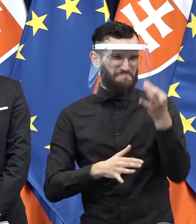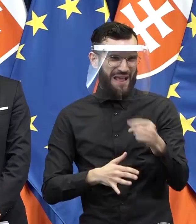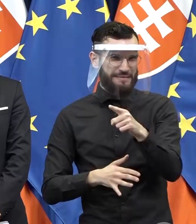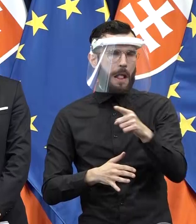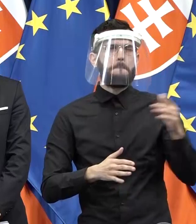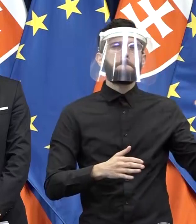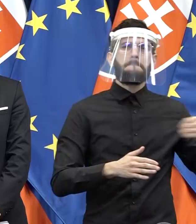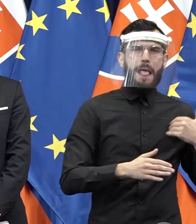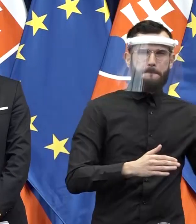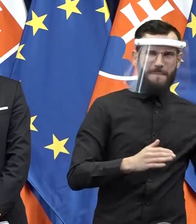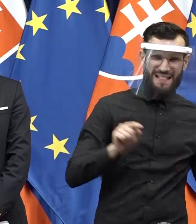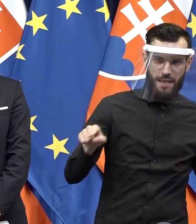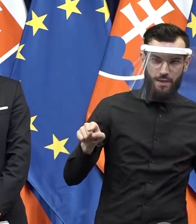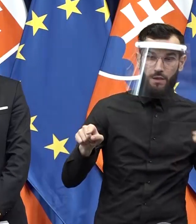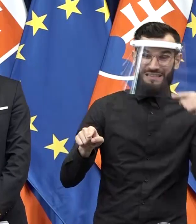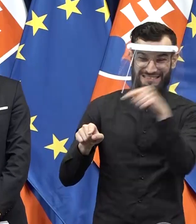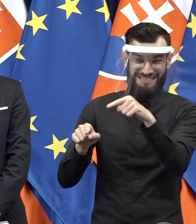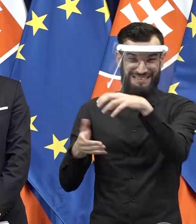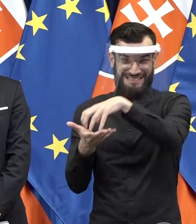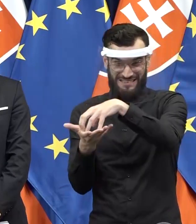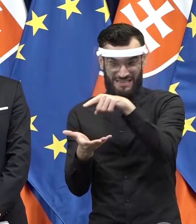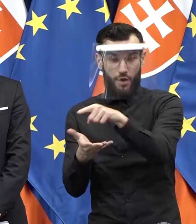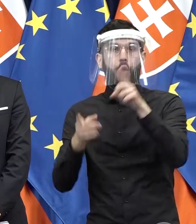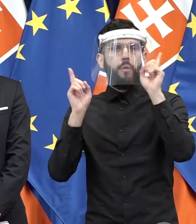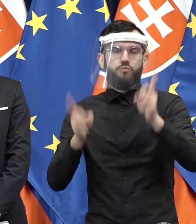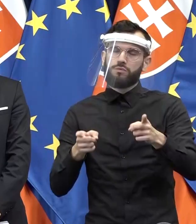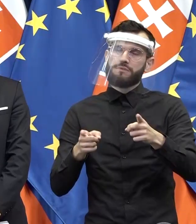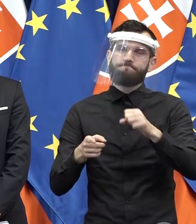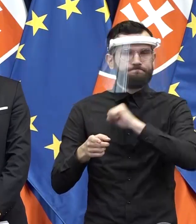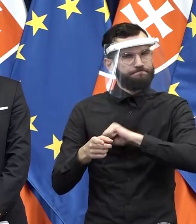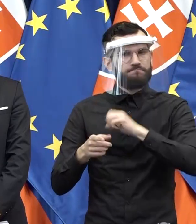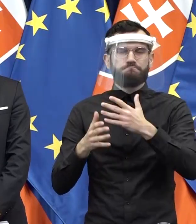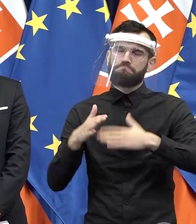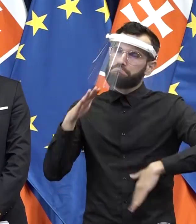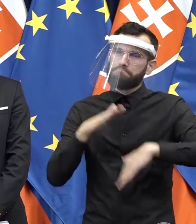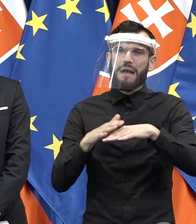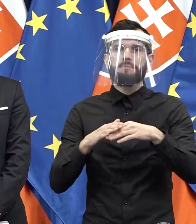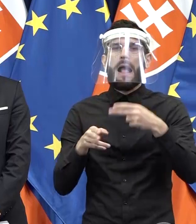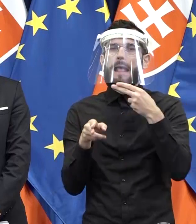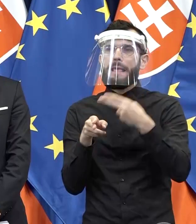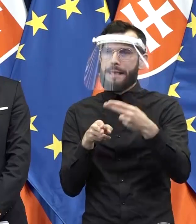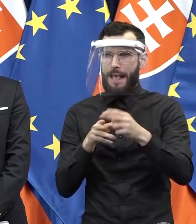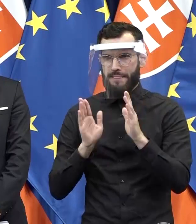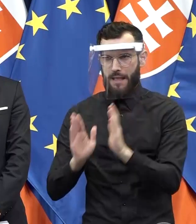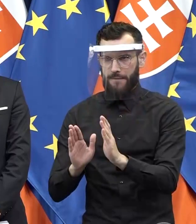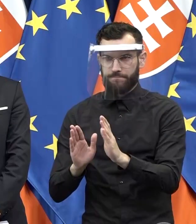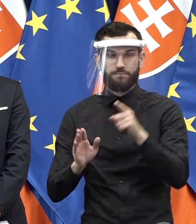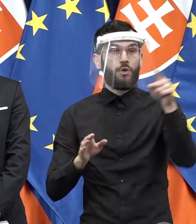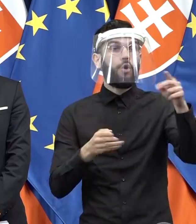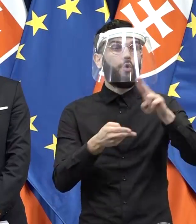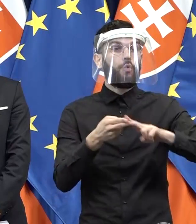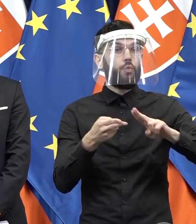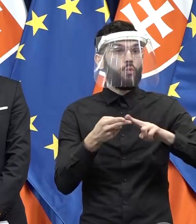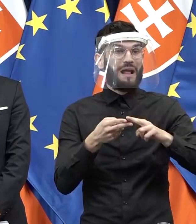mladí ľudia, tak musíme v týchto zariadeniach dodržiavať maximálnu hygienu. Takže Úrad verejného zdravotníctva aj